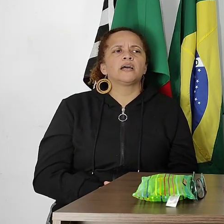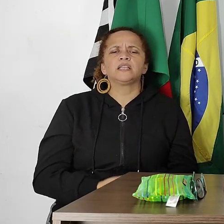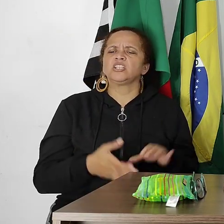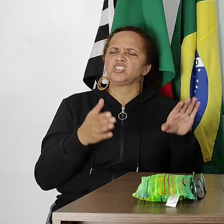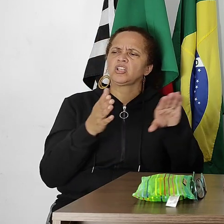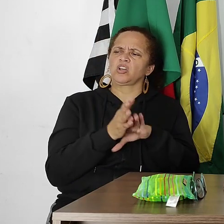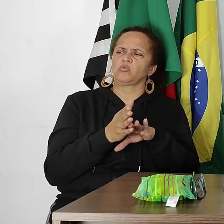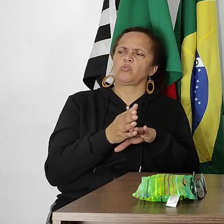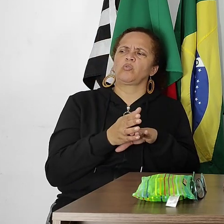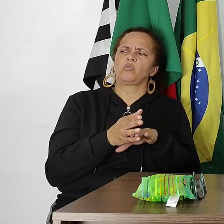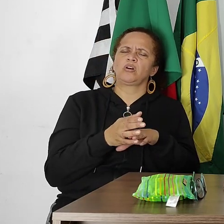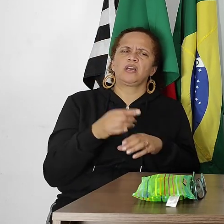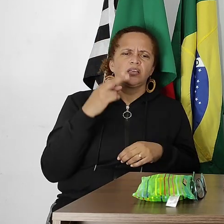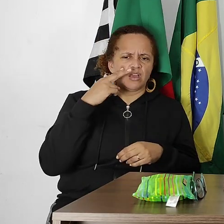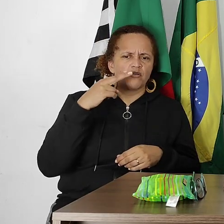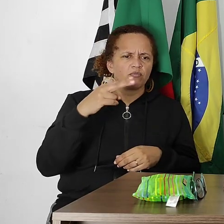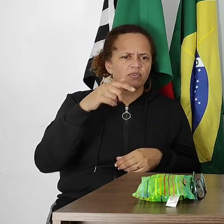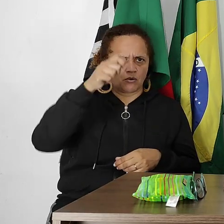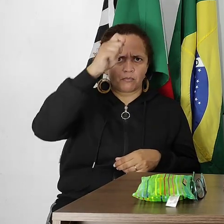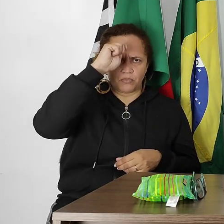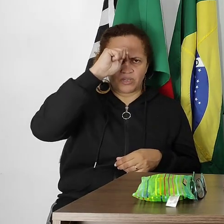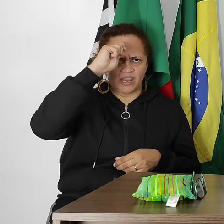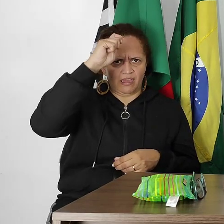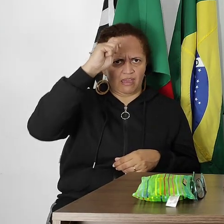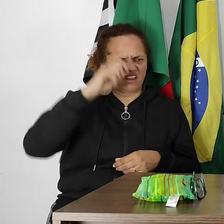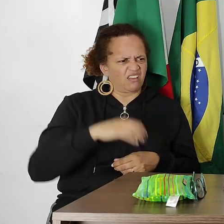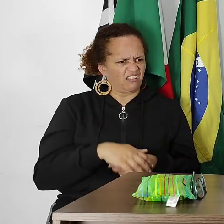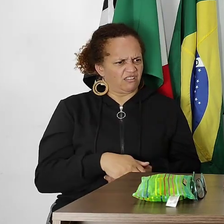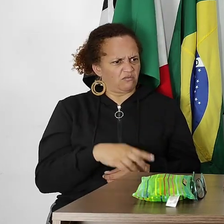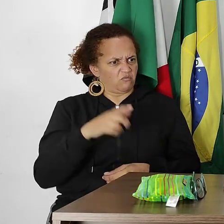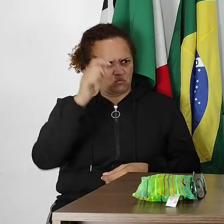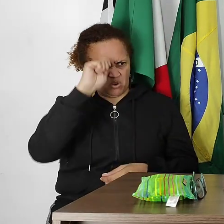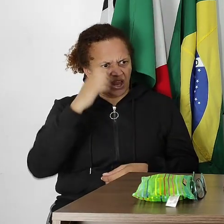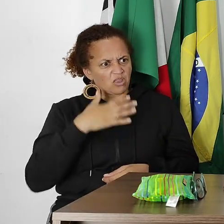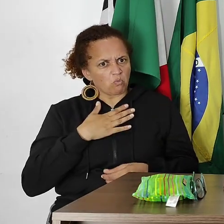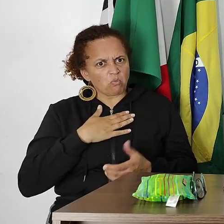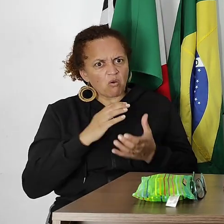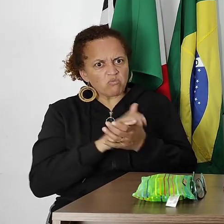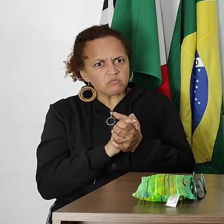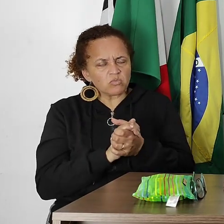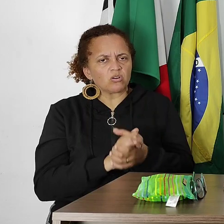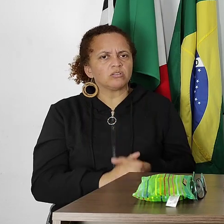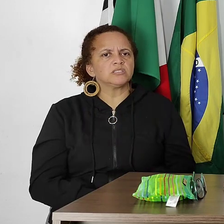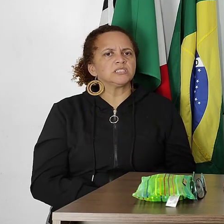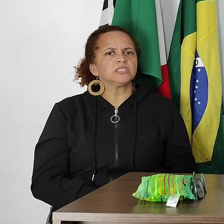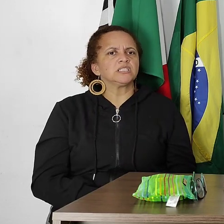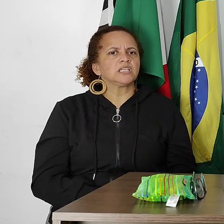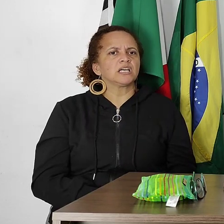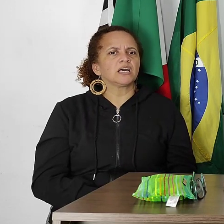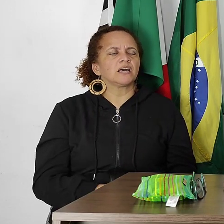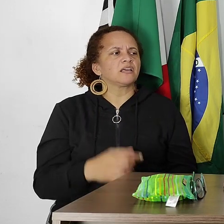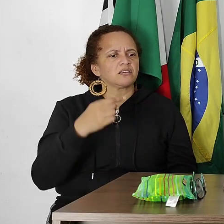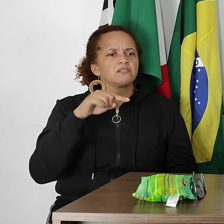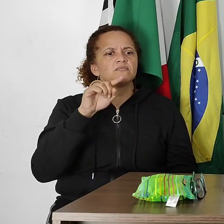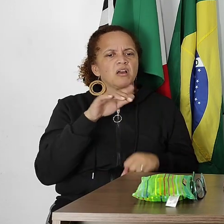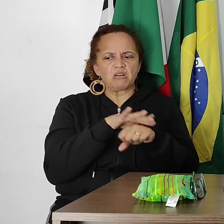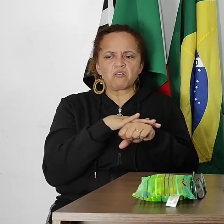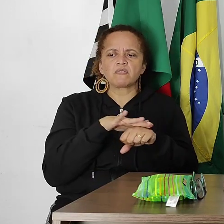então, eu vou levar a senhora lá. Onde está. E aí vamos conversar com o delegado,